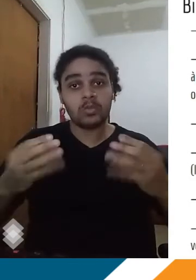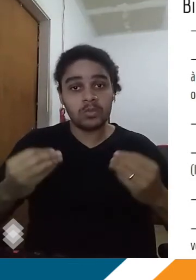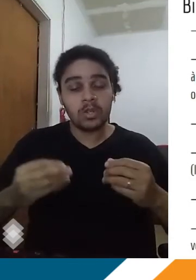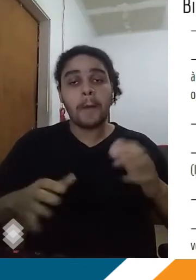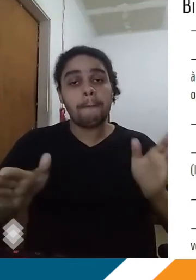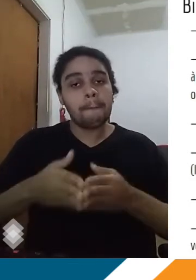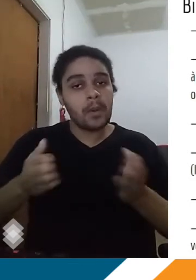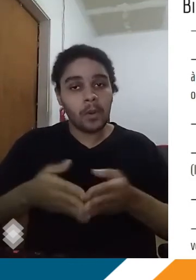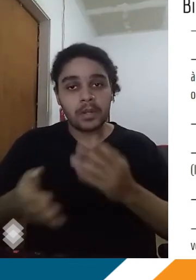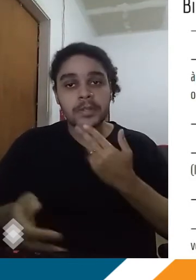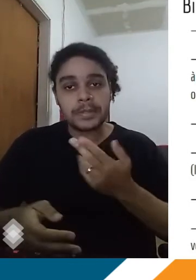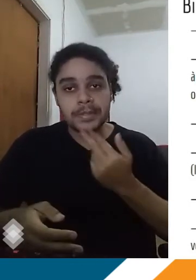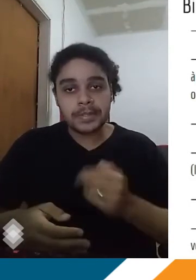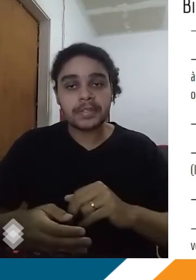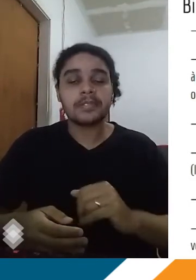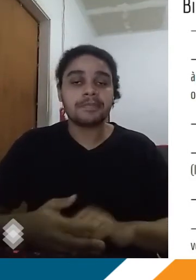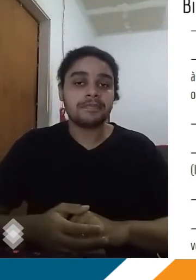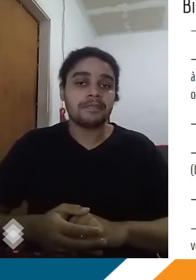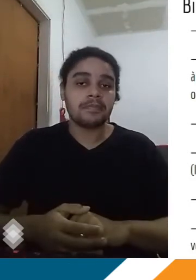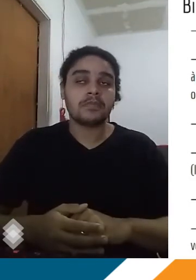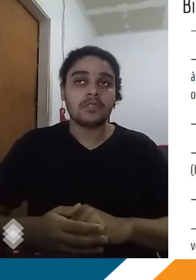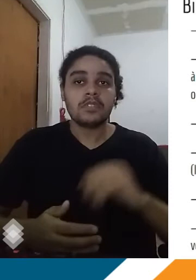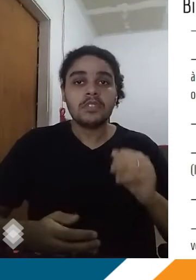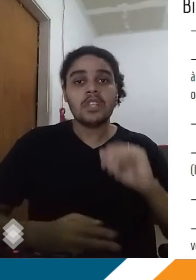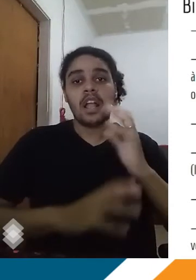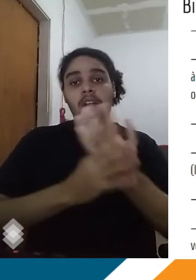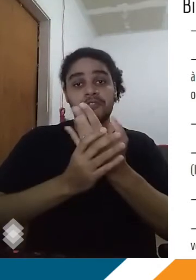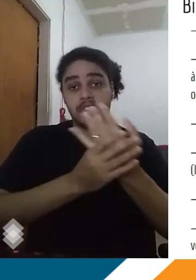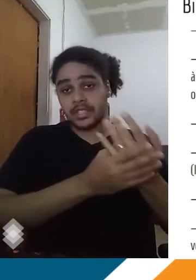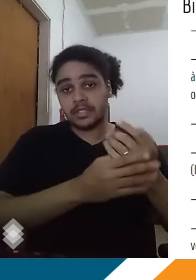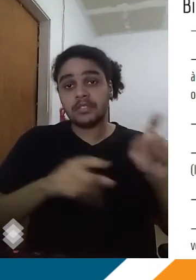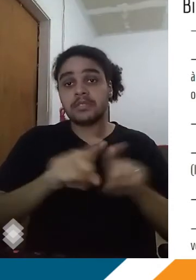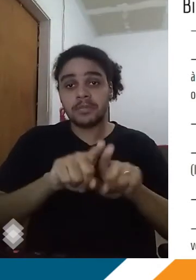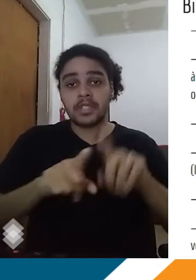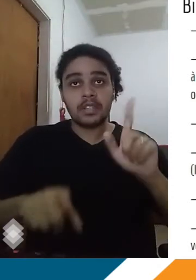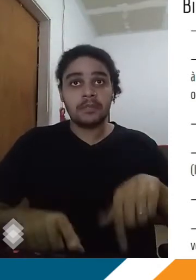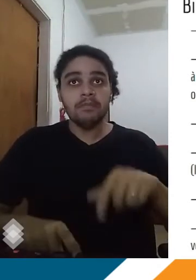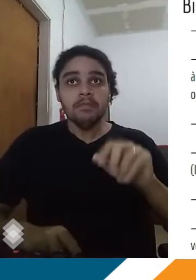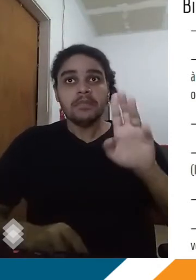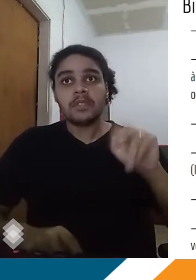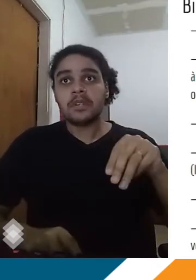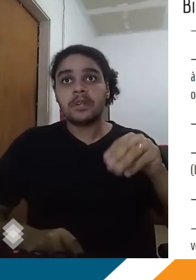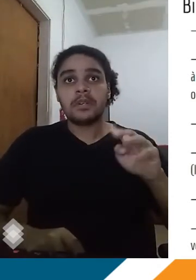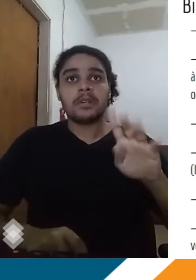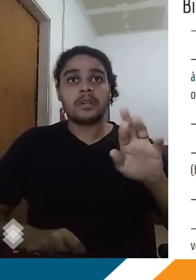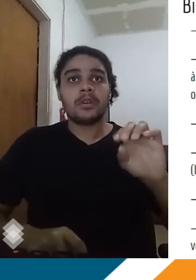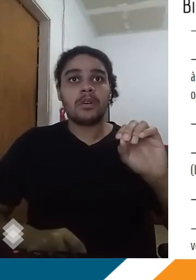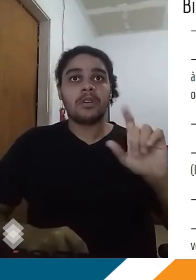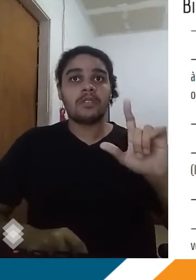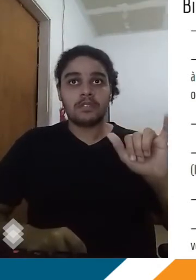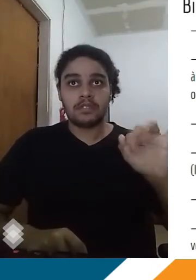pobres em nutrientes. E a vegetação predominante também é a floresta ombrófila densa, assim como o bioma